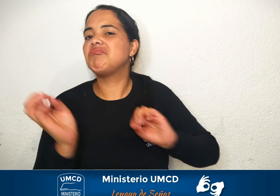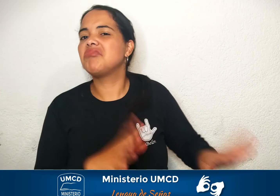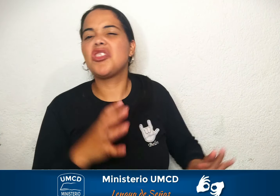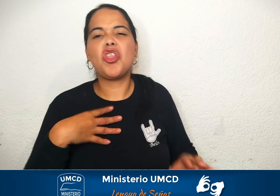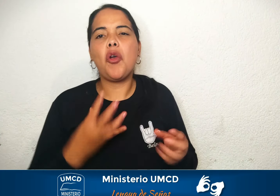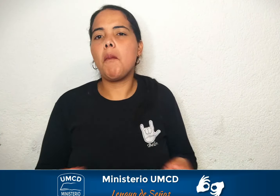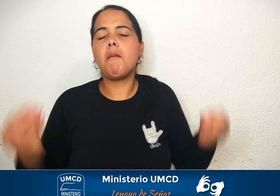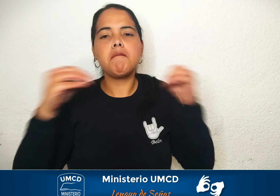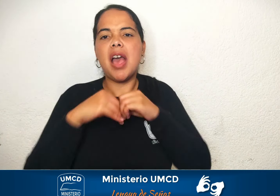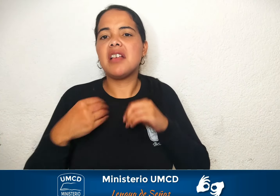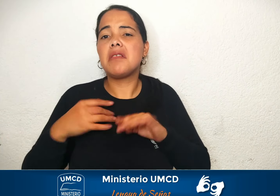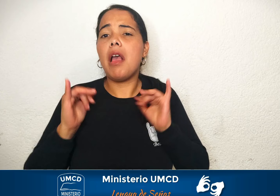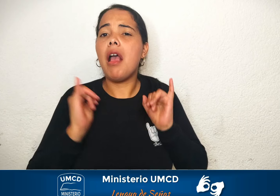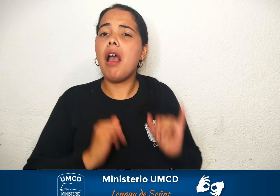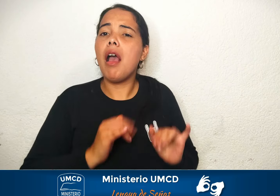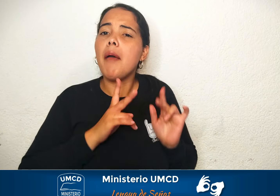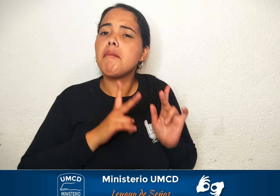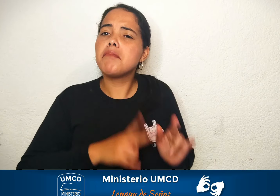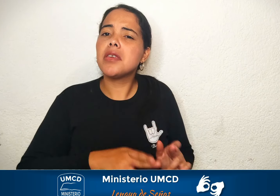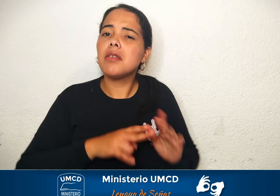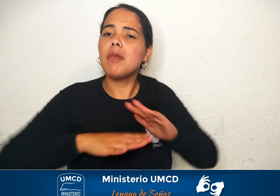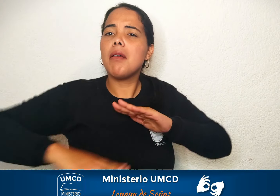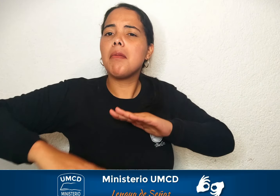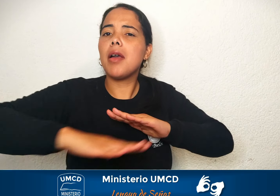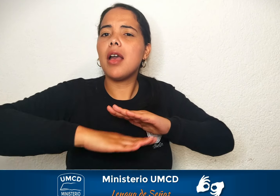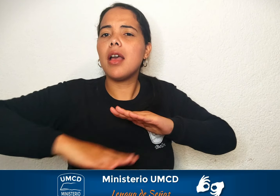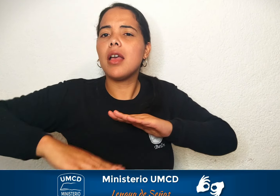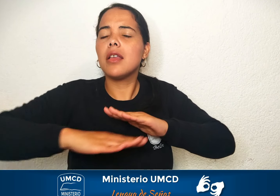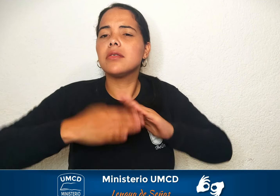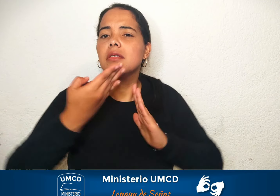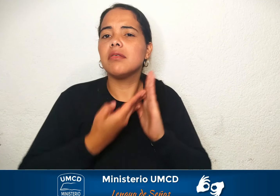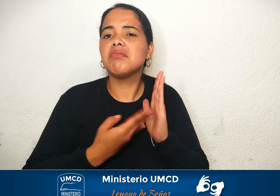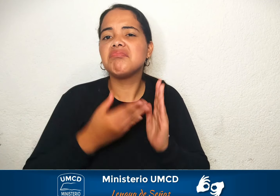deseado crecer y han permanecido de una manera